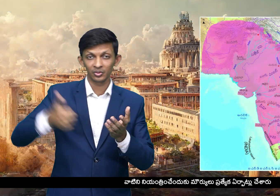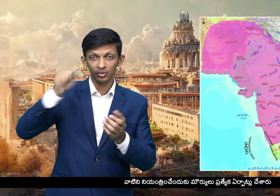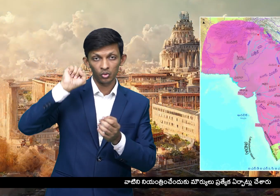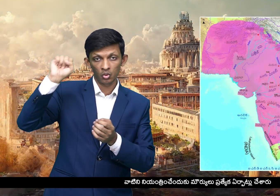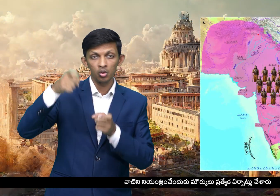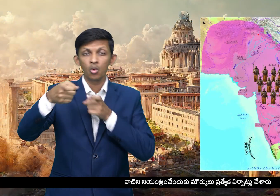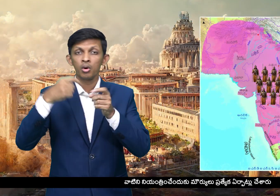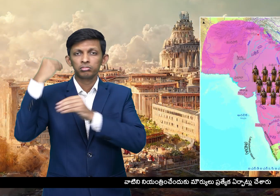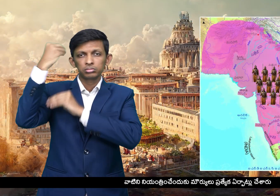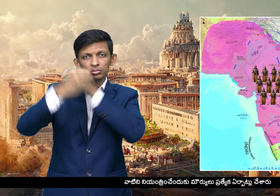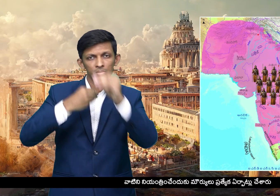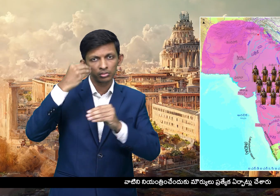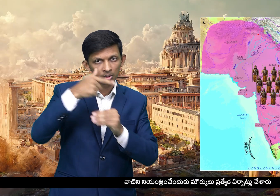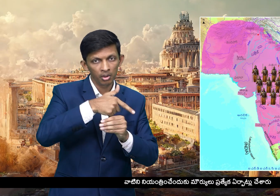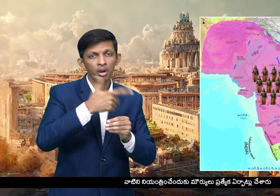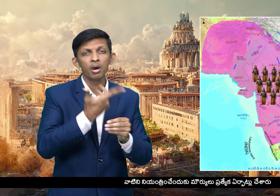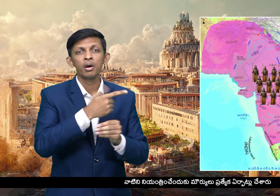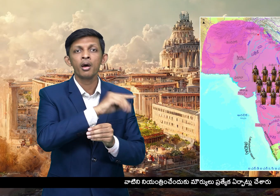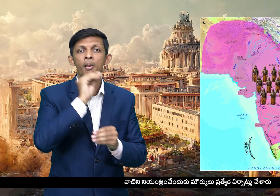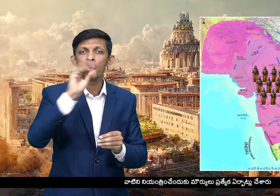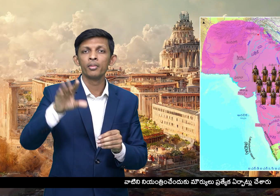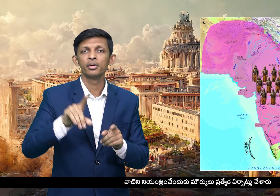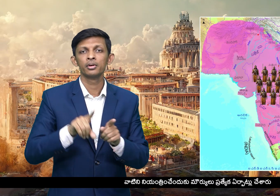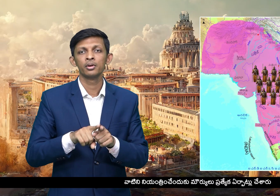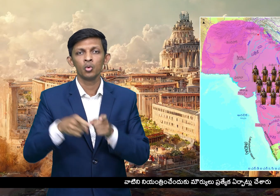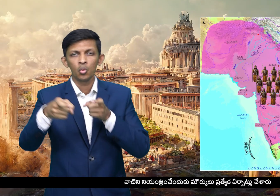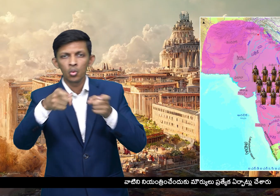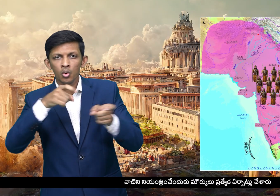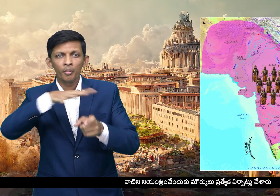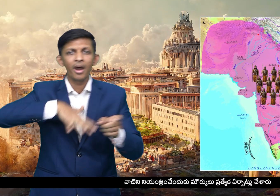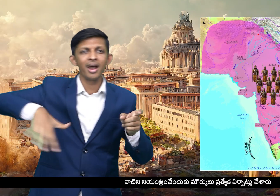వాటిని నియంత్రించేందుకు మౌర్యులు ప్రత్యేక ఏర్పాట్లు చేశారు.